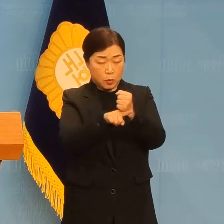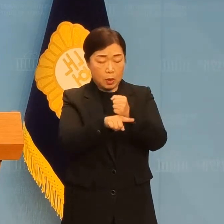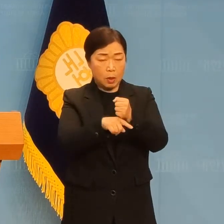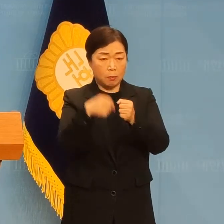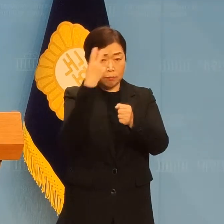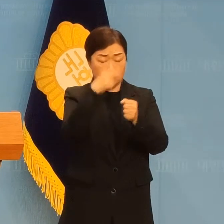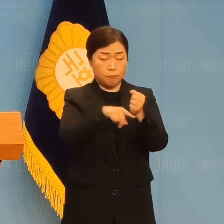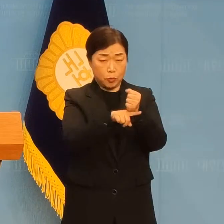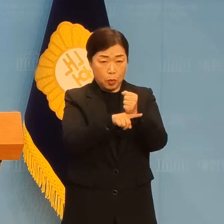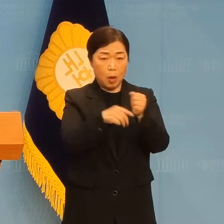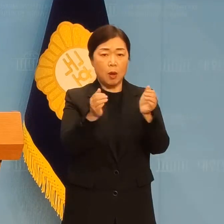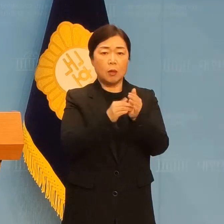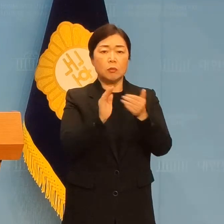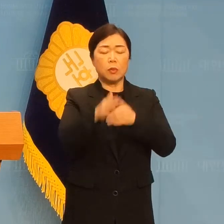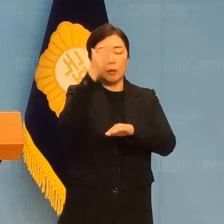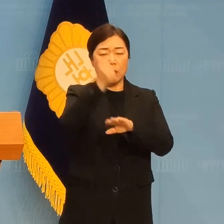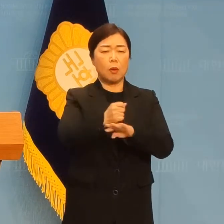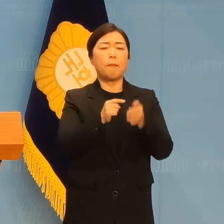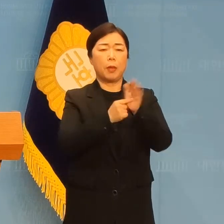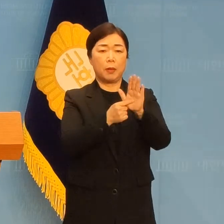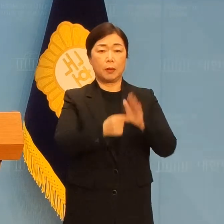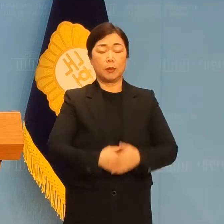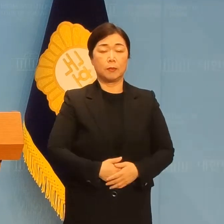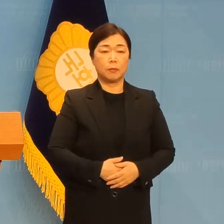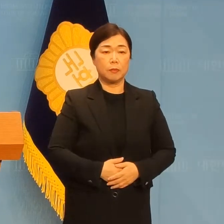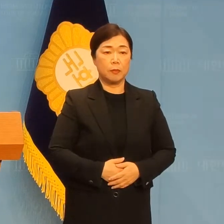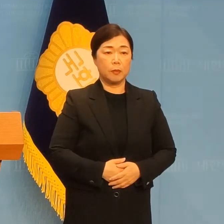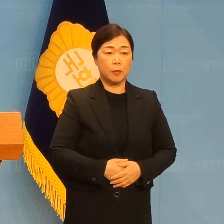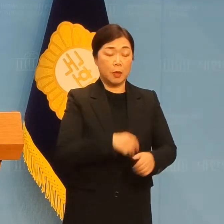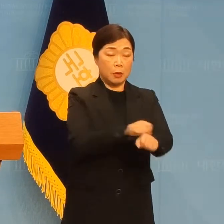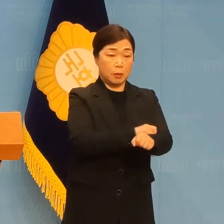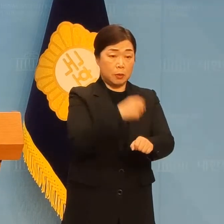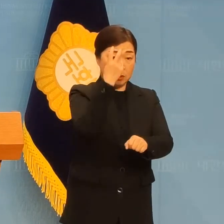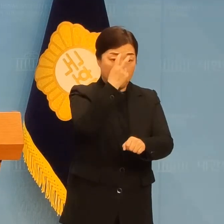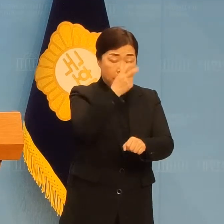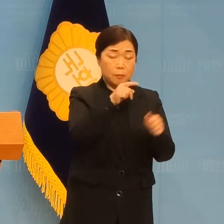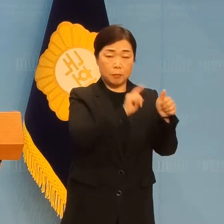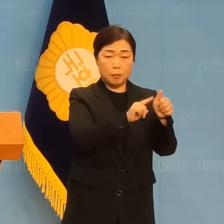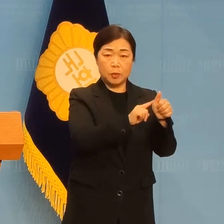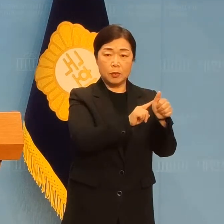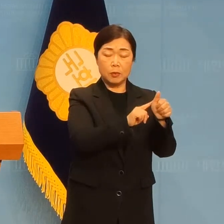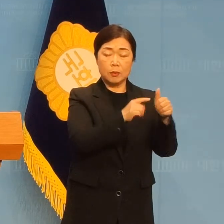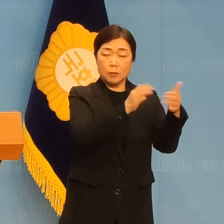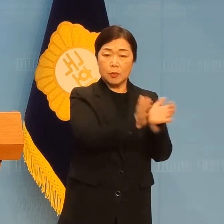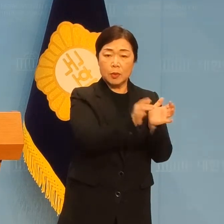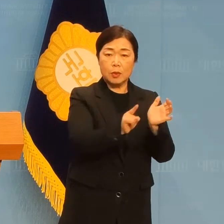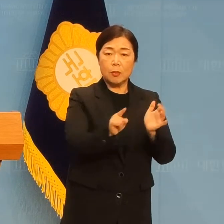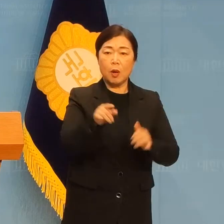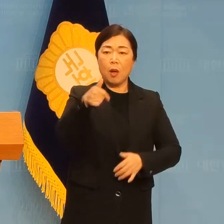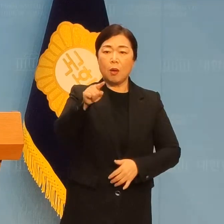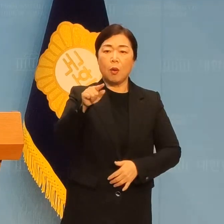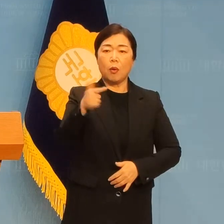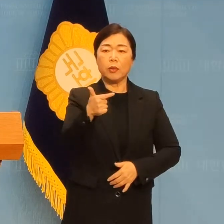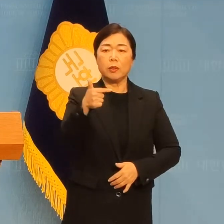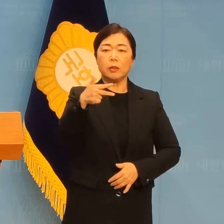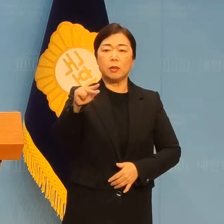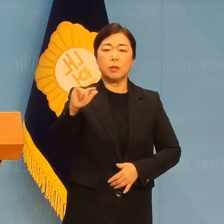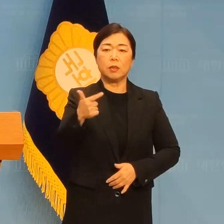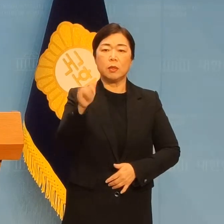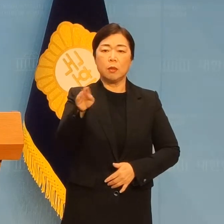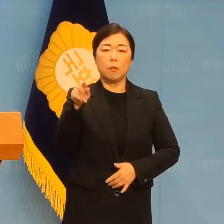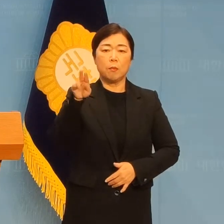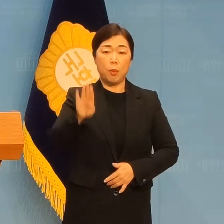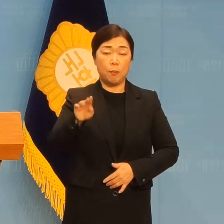지금 건진법사 전성배를 매개로 하여 수억 원의 현금 따발과 다이아몬드 목걸이 등이 통일교에서